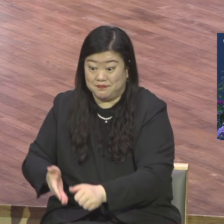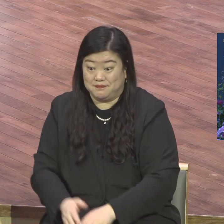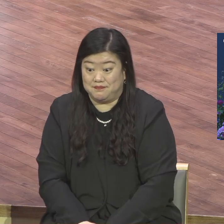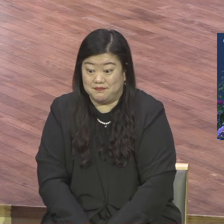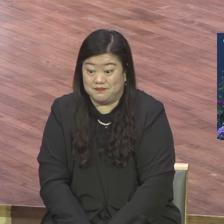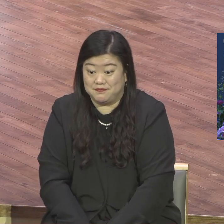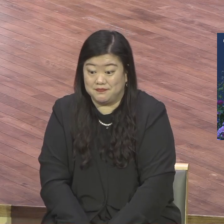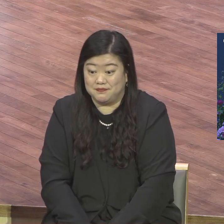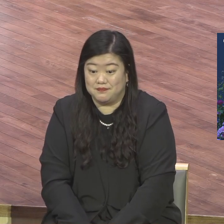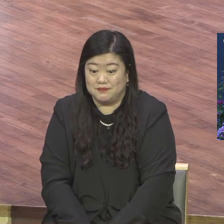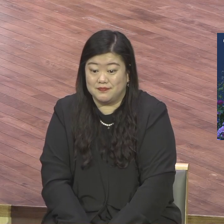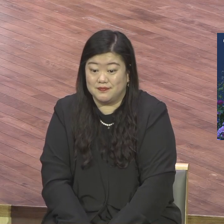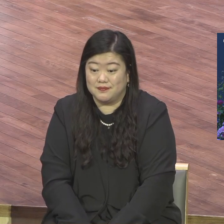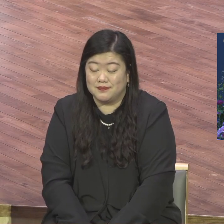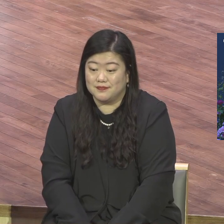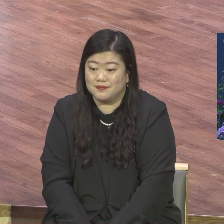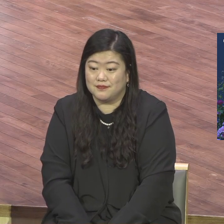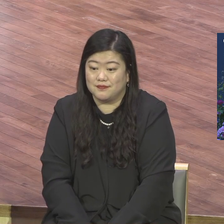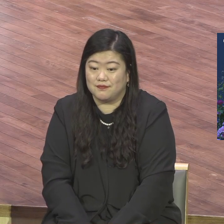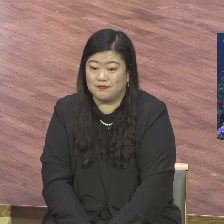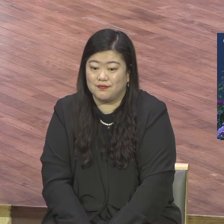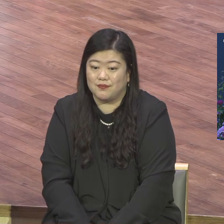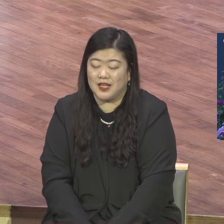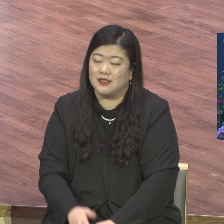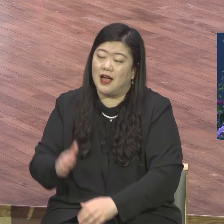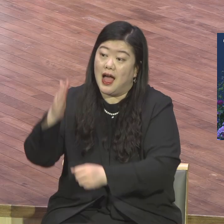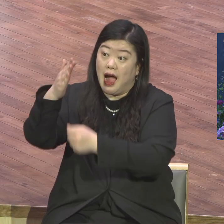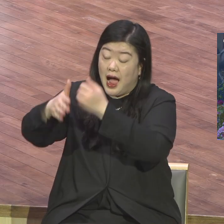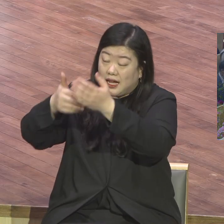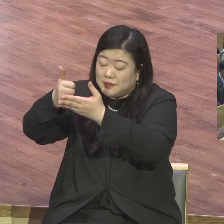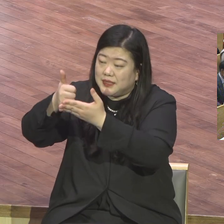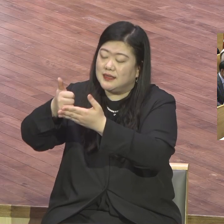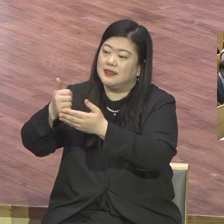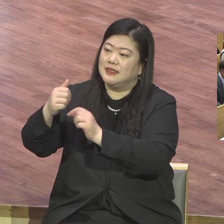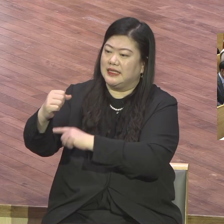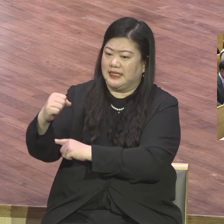그래서 우리에게 뭐요? 각자에게 Heavenly 달란트를 주셨다.